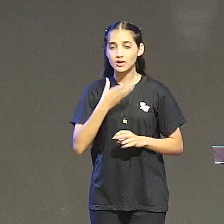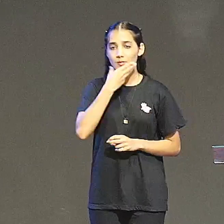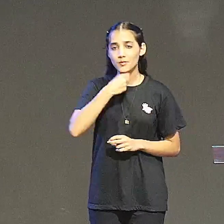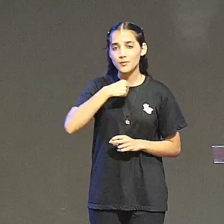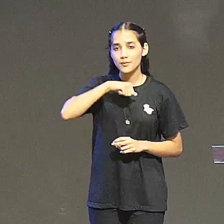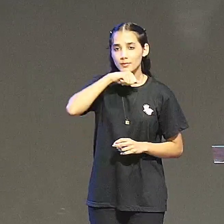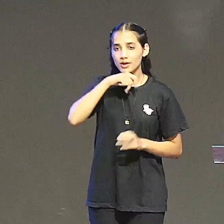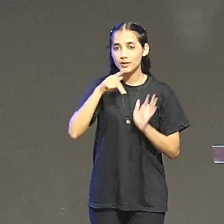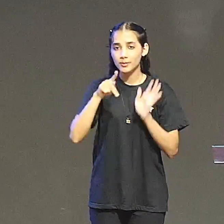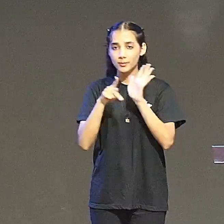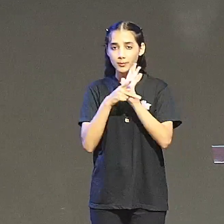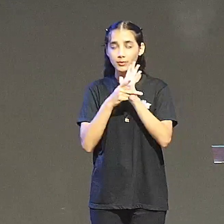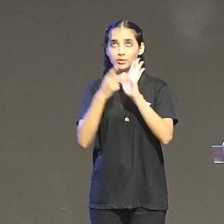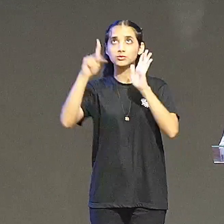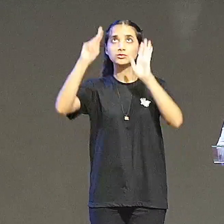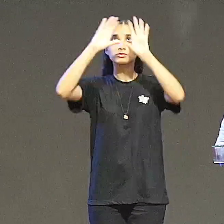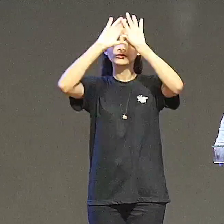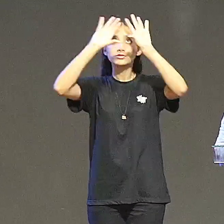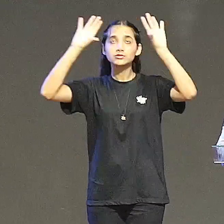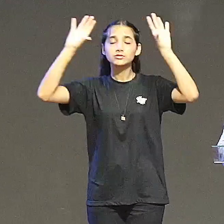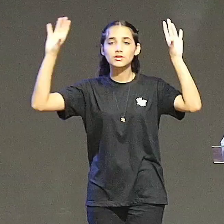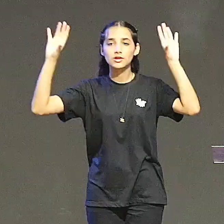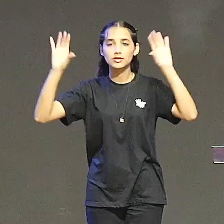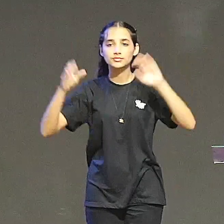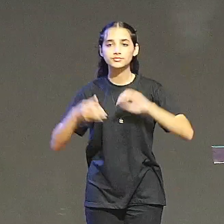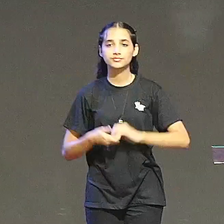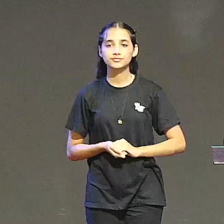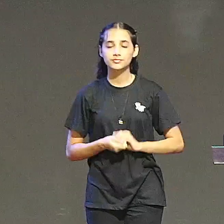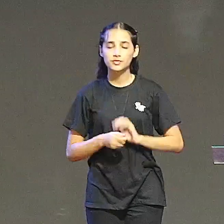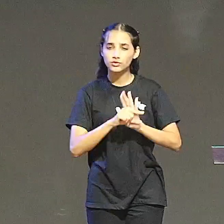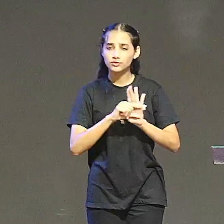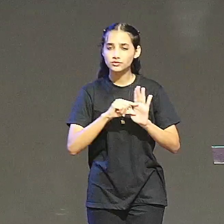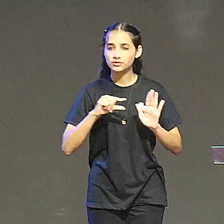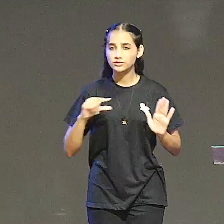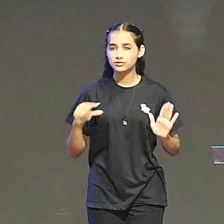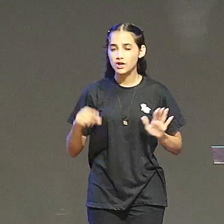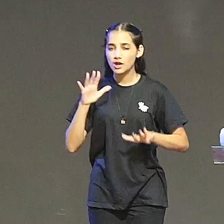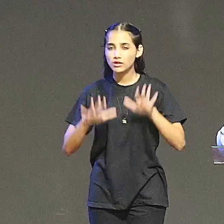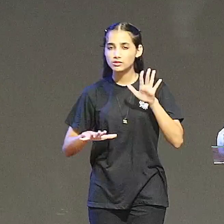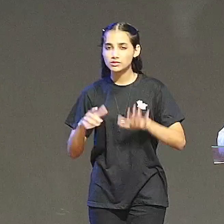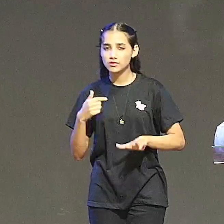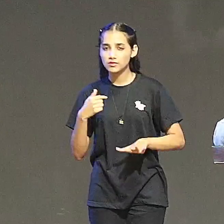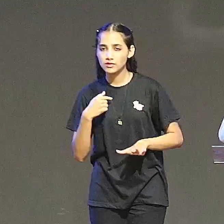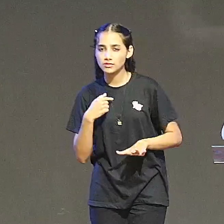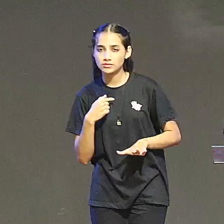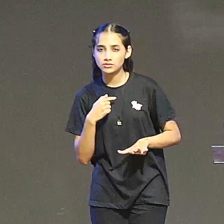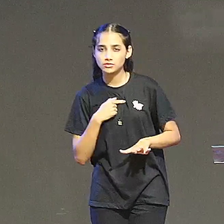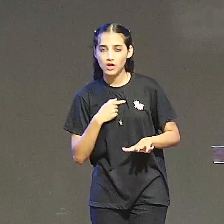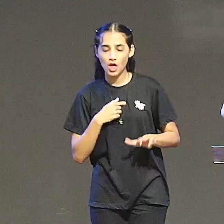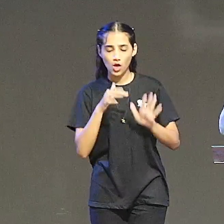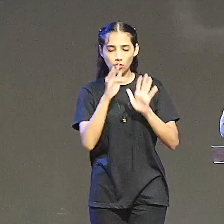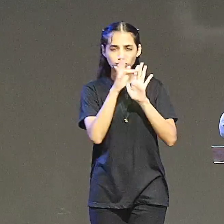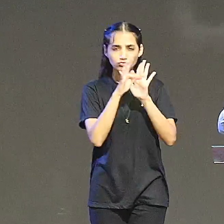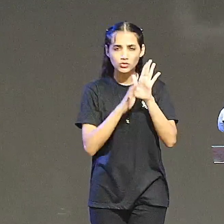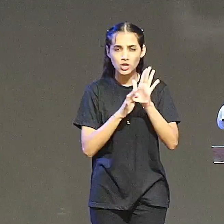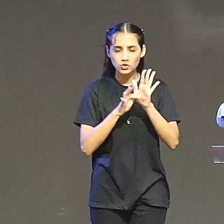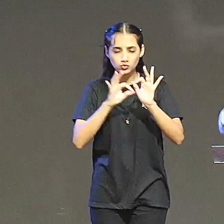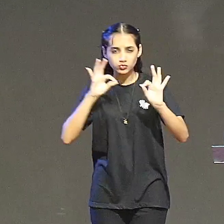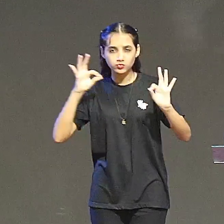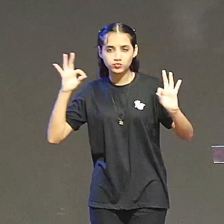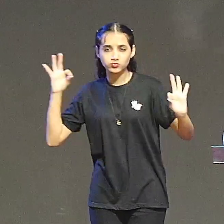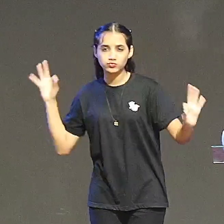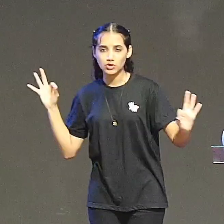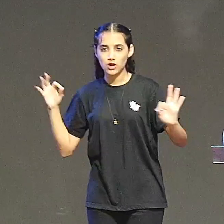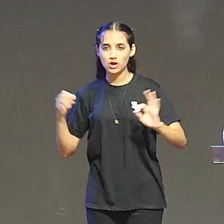e dentro desse Versículo Às vezes acontece de eu pregar por em textos bem longos já aconteceu de eu pregar num livro inteiro na Bíblia